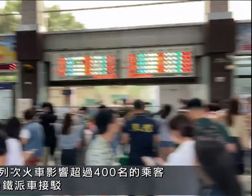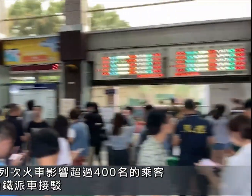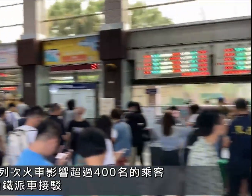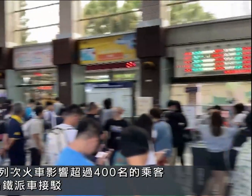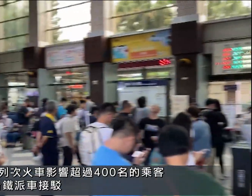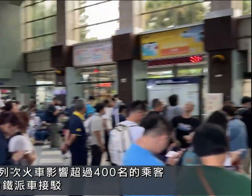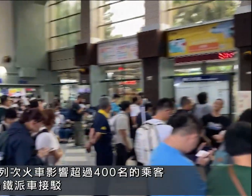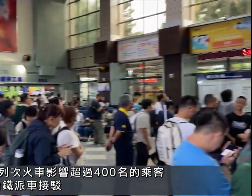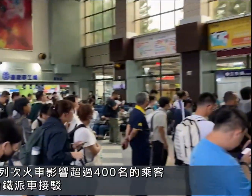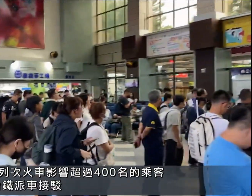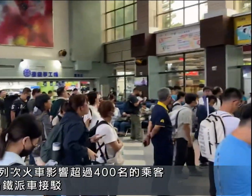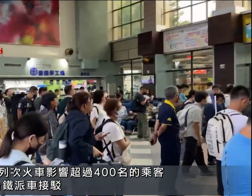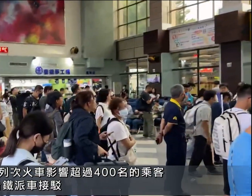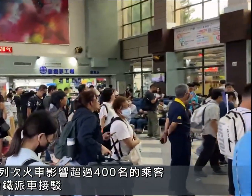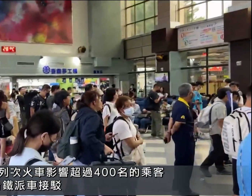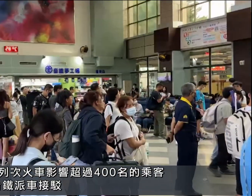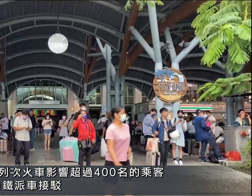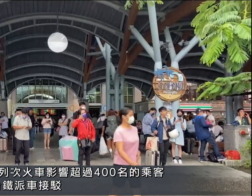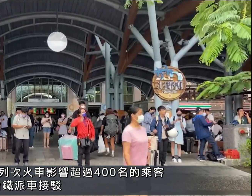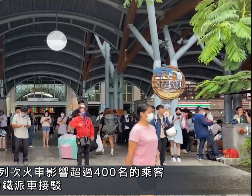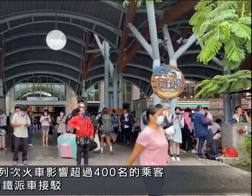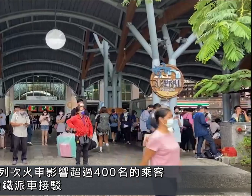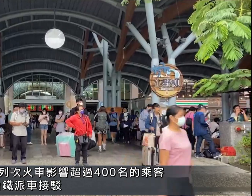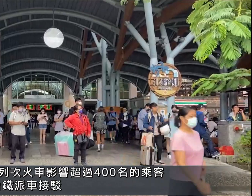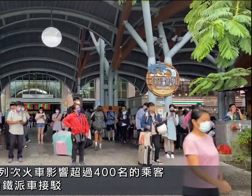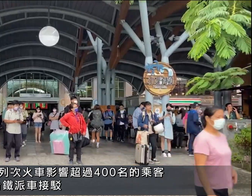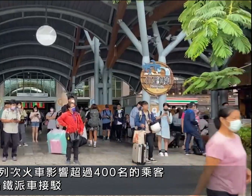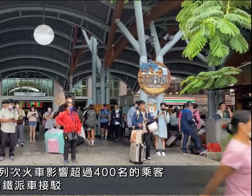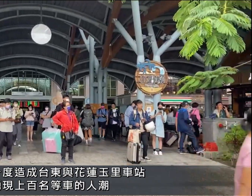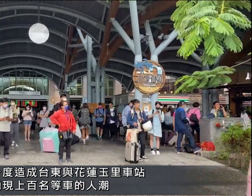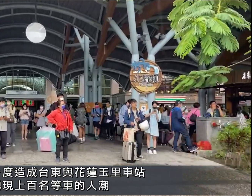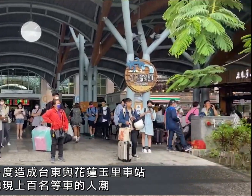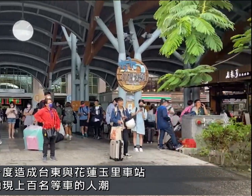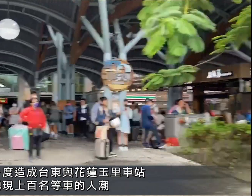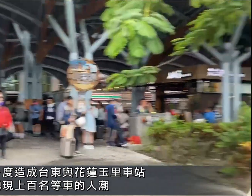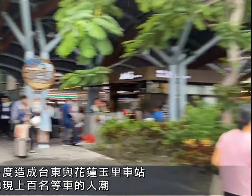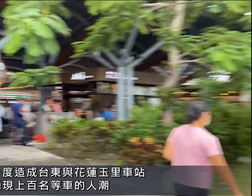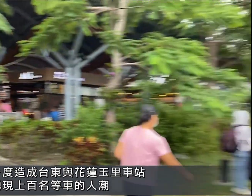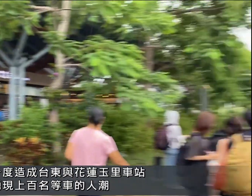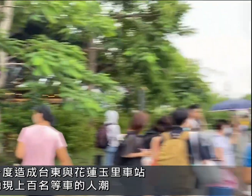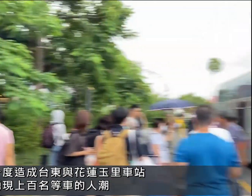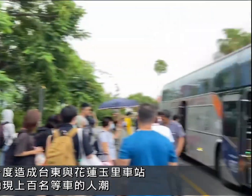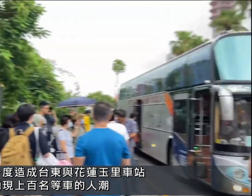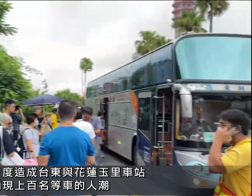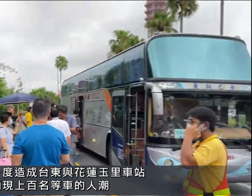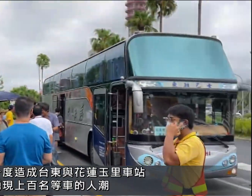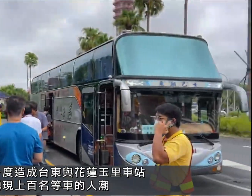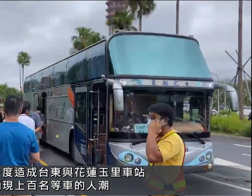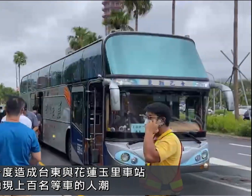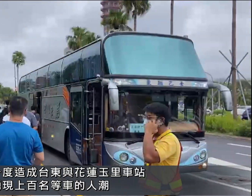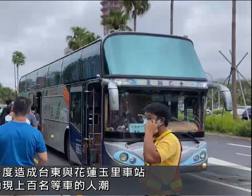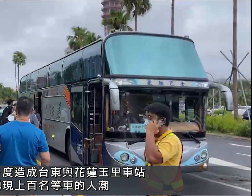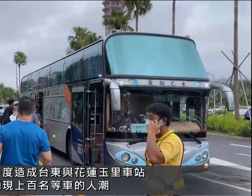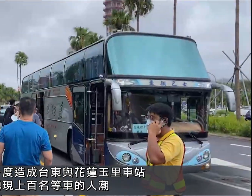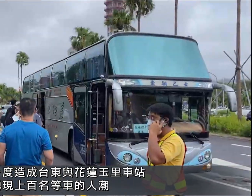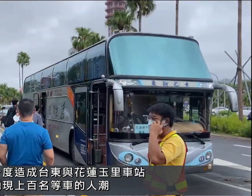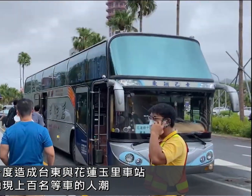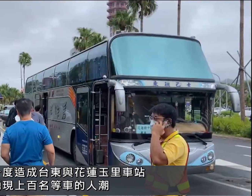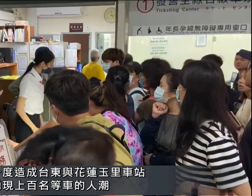过400名的乘客，台铁派车接驳，一度造成台东与花莲玉里站间涌现上百名等车的人